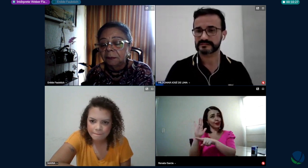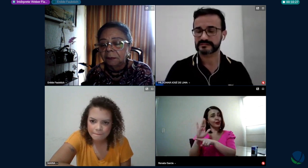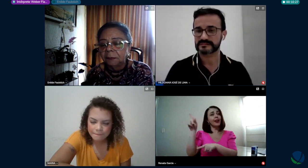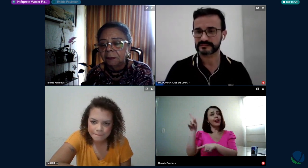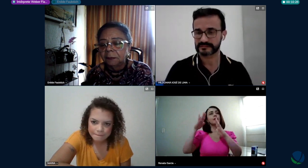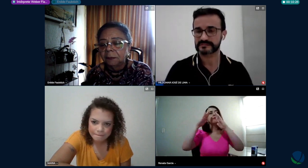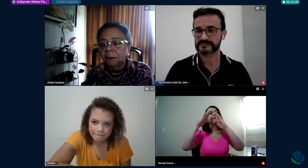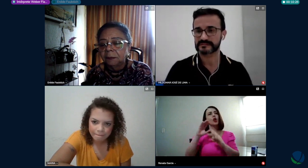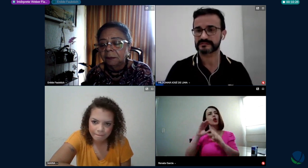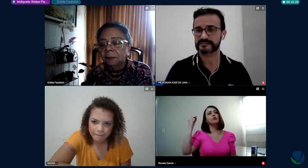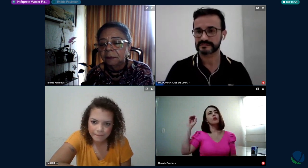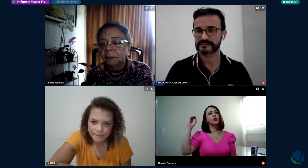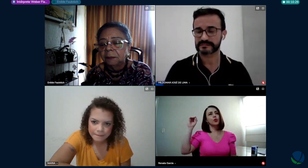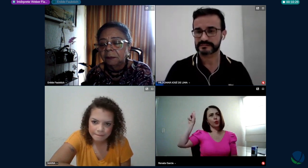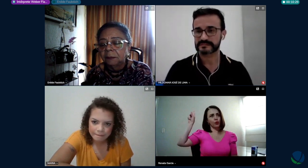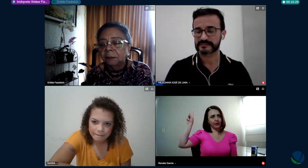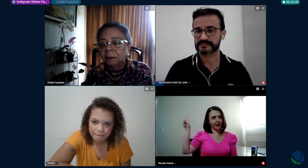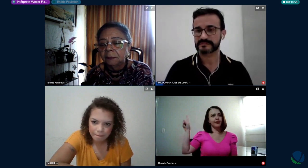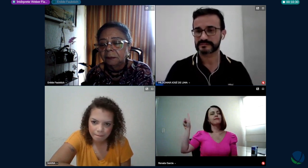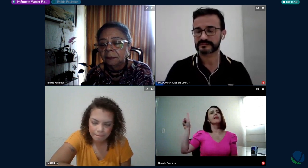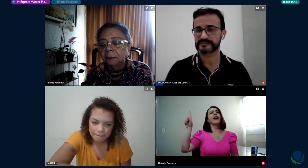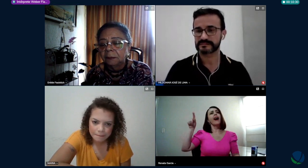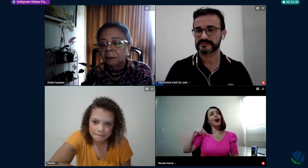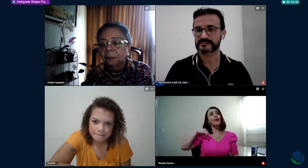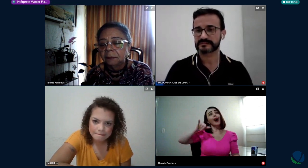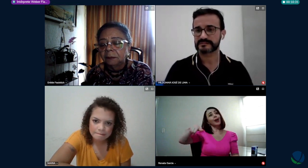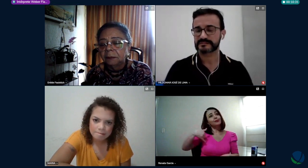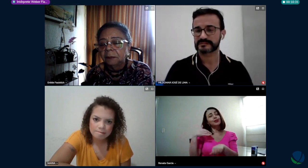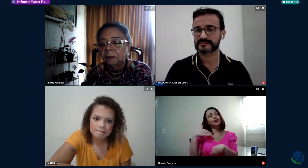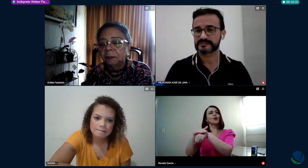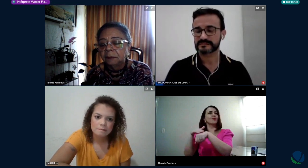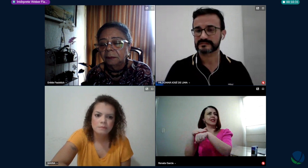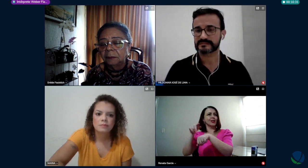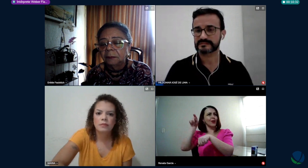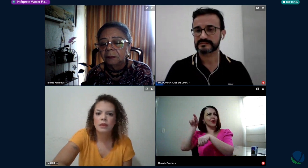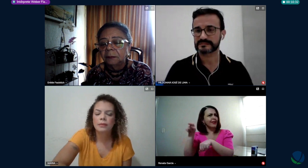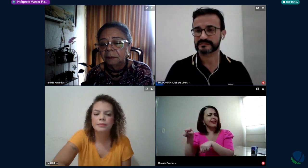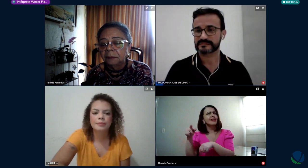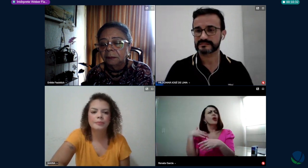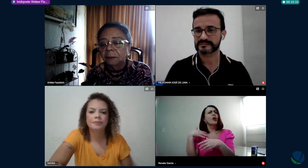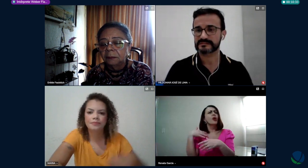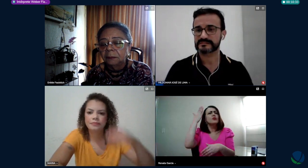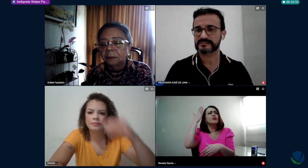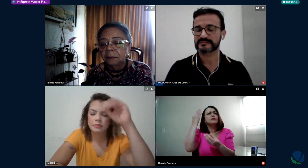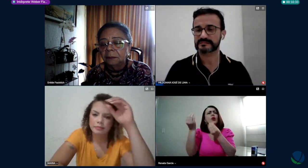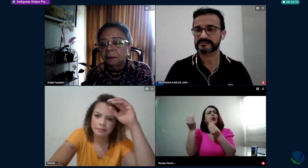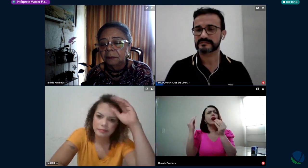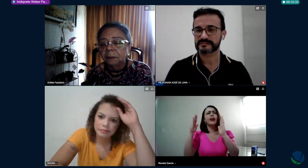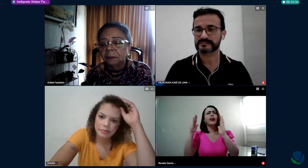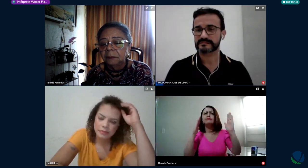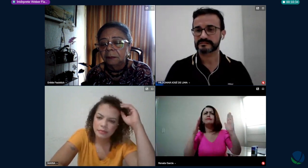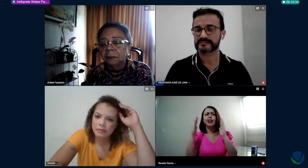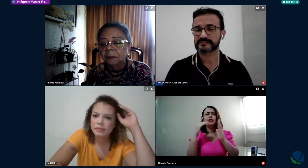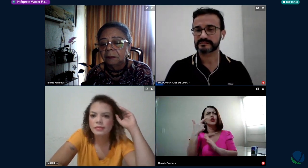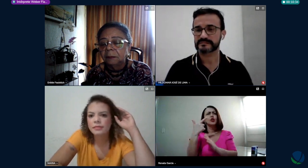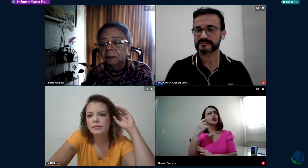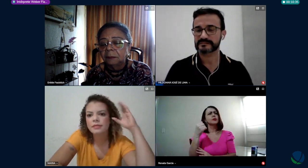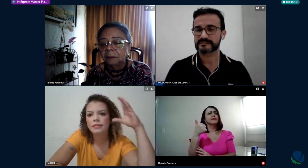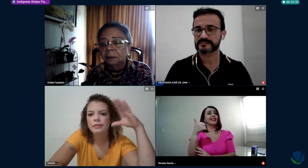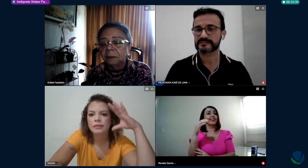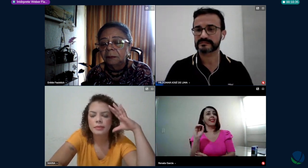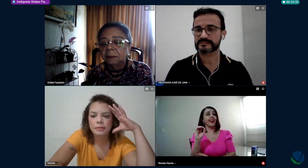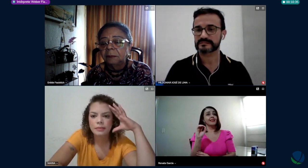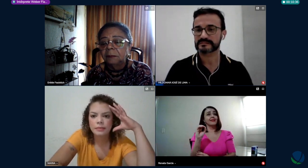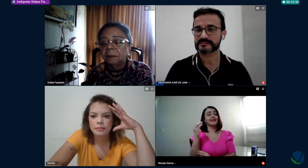área de acessibilidade para os surdos, né? Ela é da região do Rio Grande do Sul, de Porto Alegre. E aí eu conversei com ela